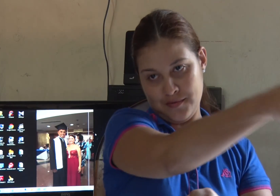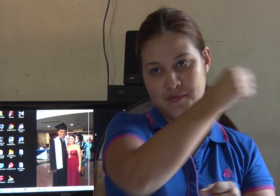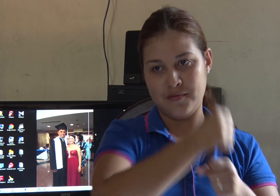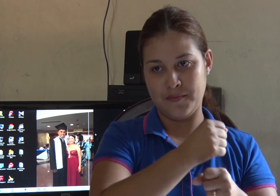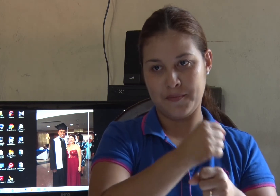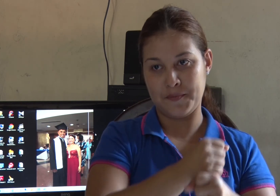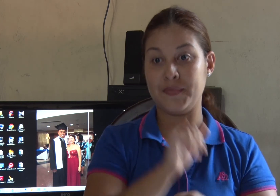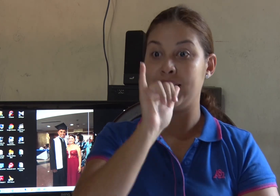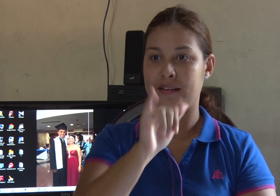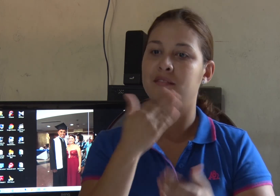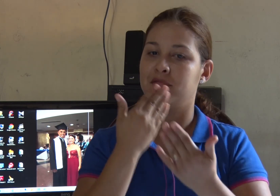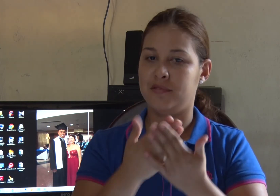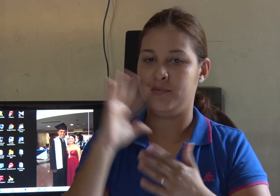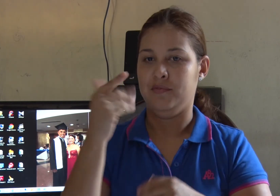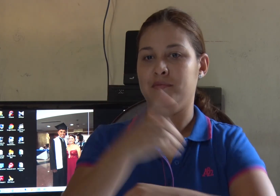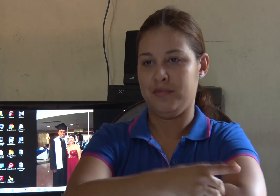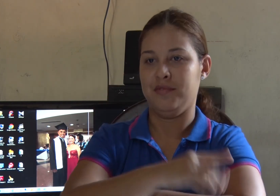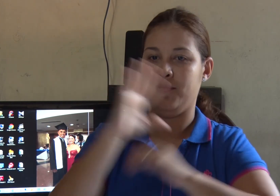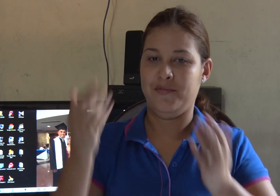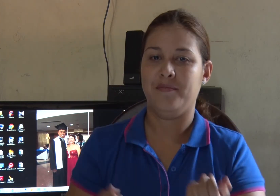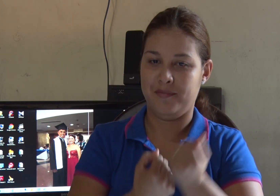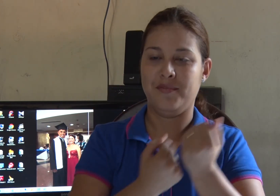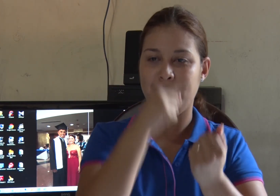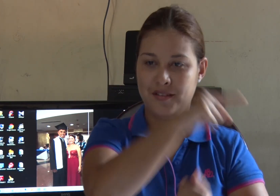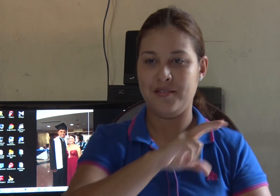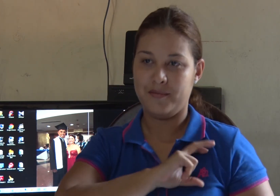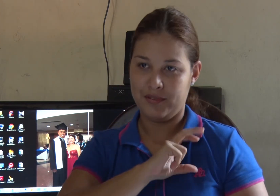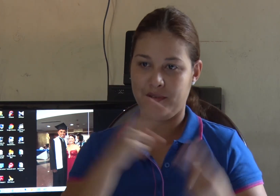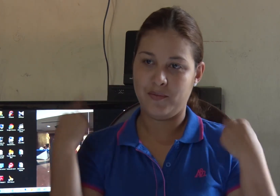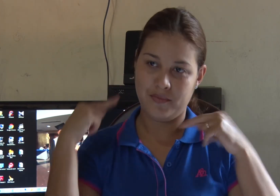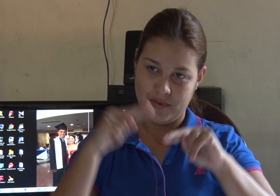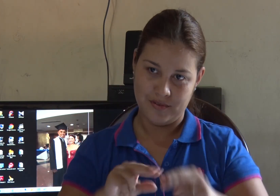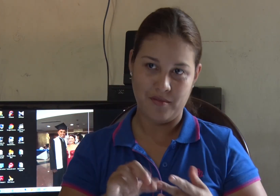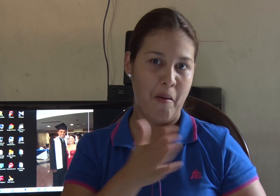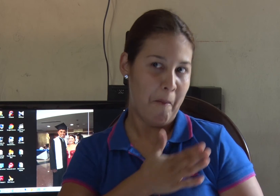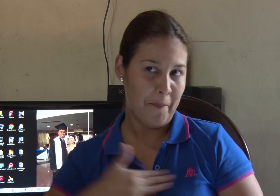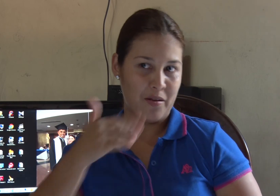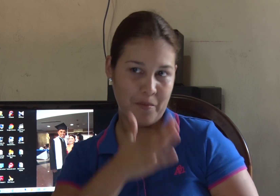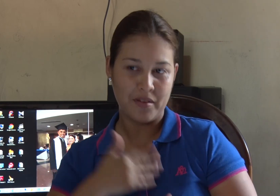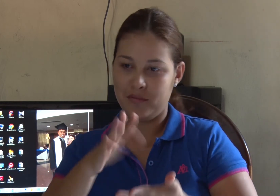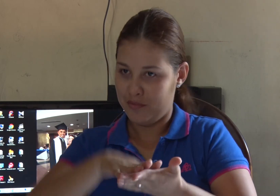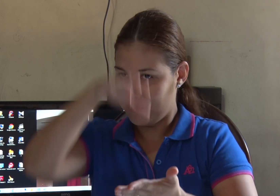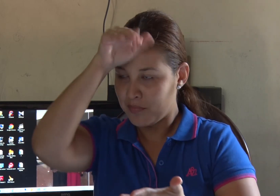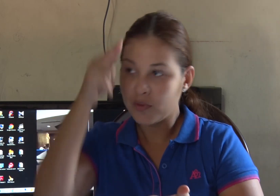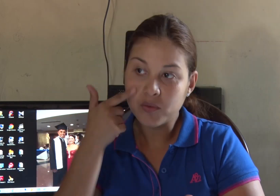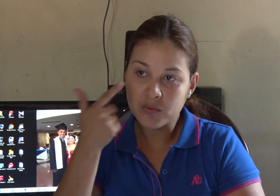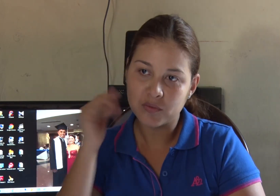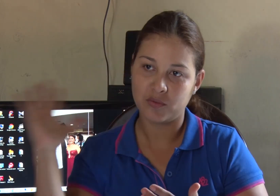el esfuerzo que uno hace para salir adelante. También gracias al gobierno que ha abierto las puertas para que las